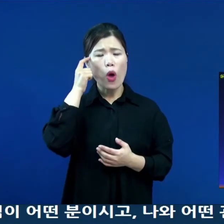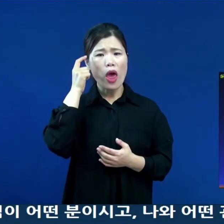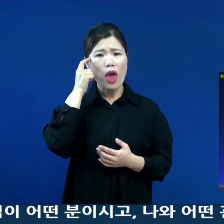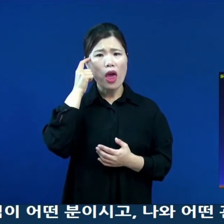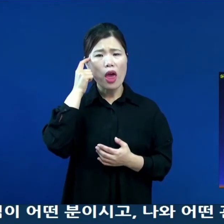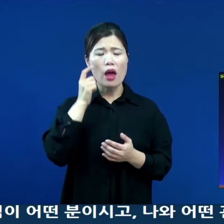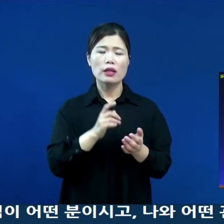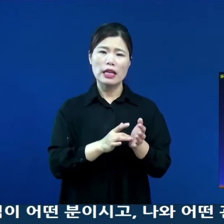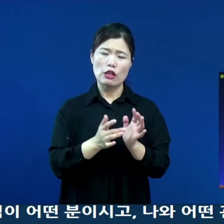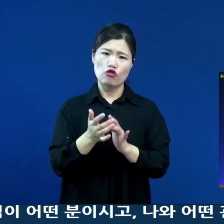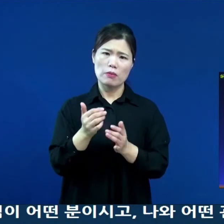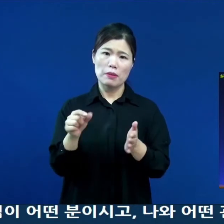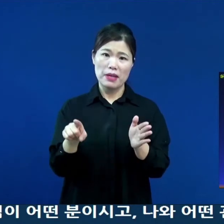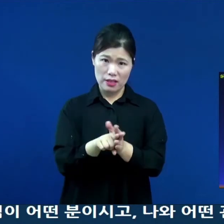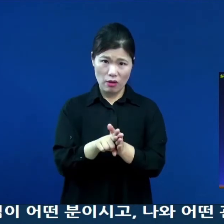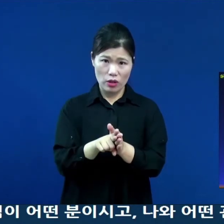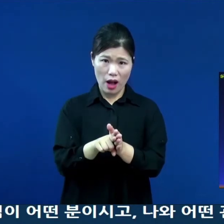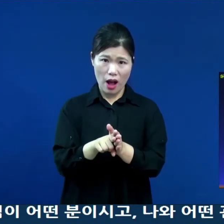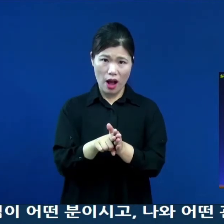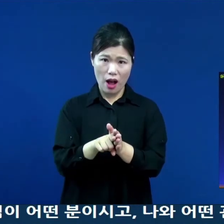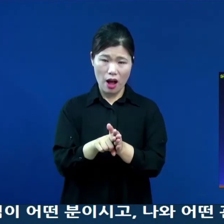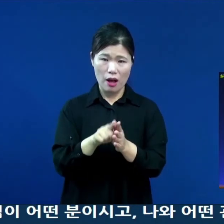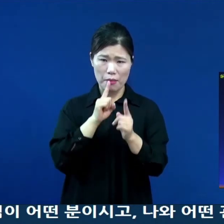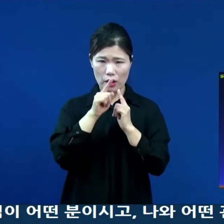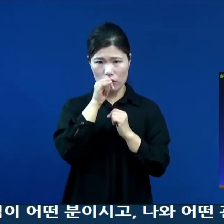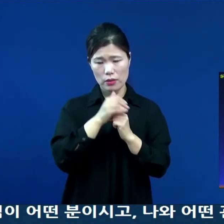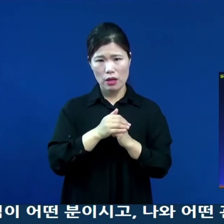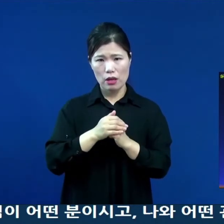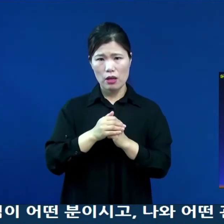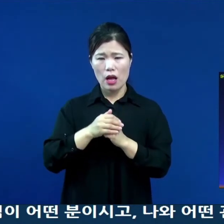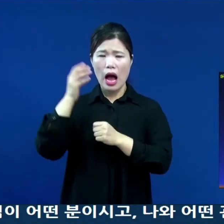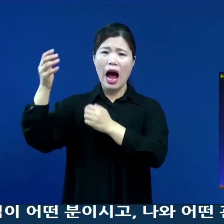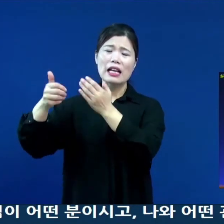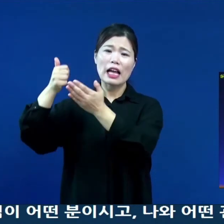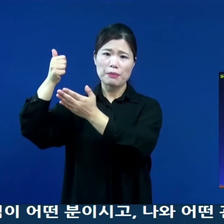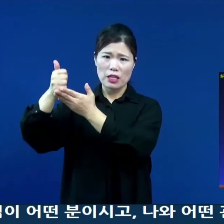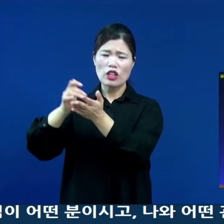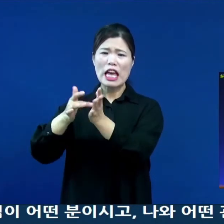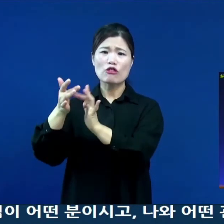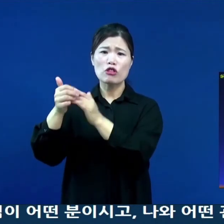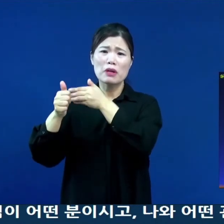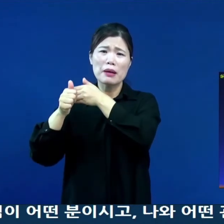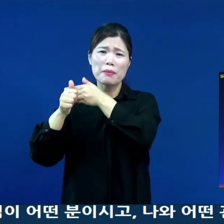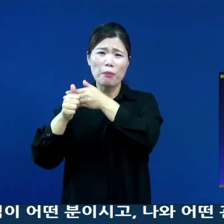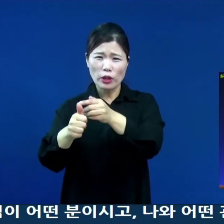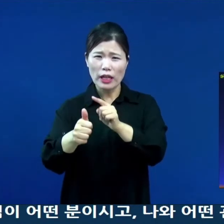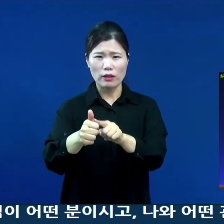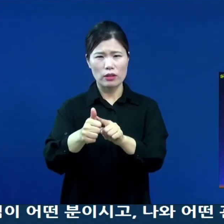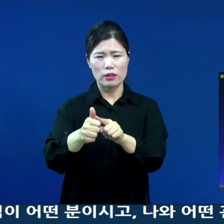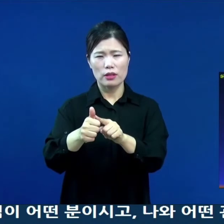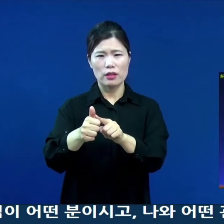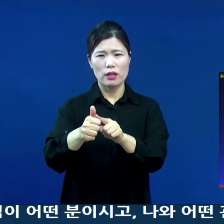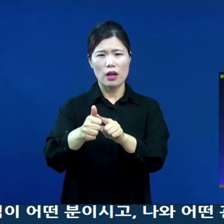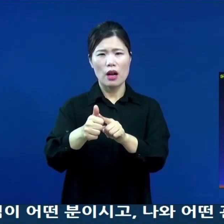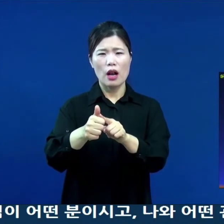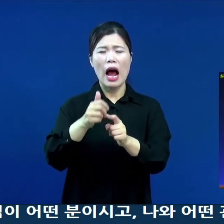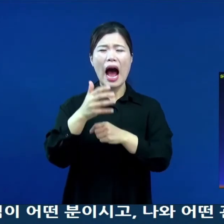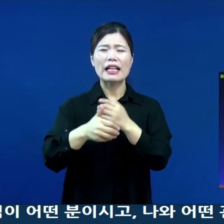예수님을 믿는 것인가, 특별히 하나님이 예수를 보내주신 것을 믿는 것이 하나님의 일인가, 마지막으로 요약하고 오늘